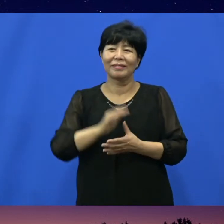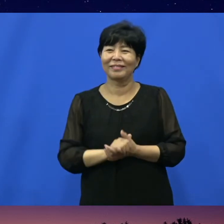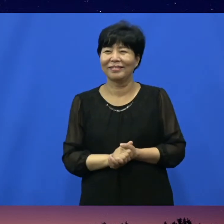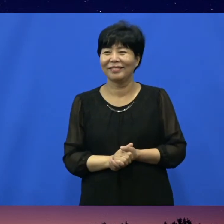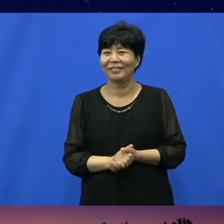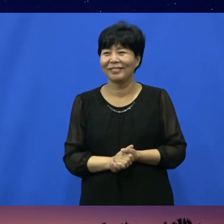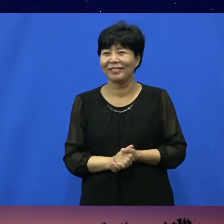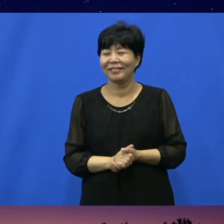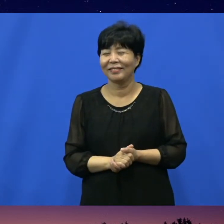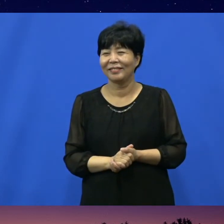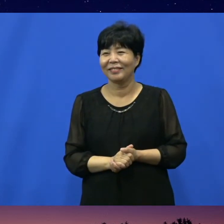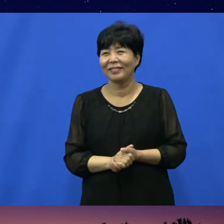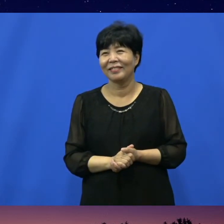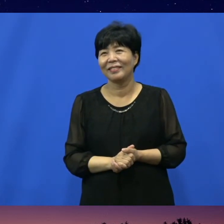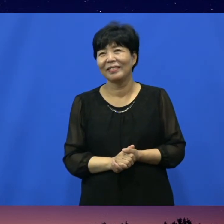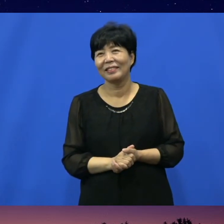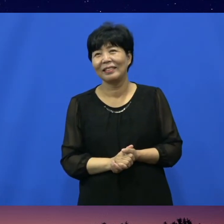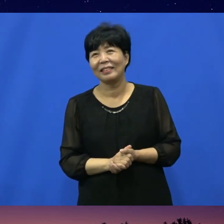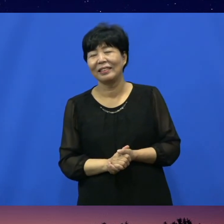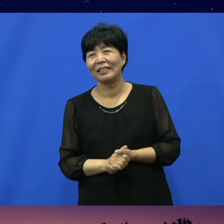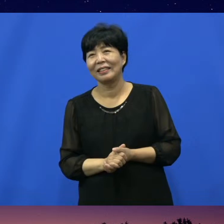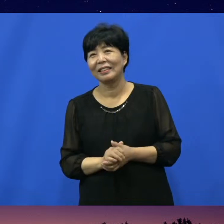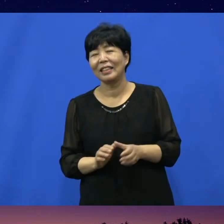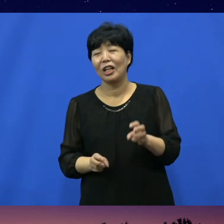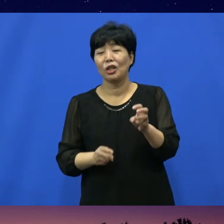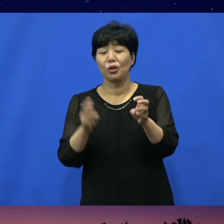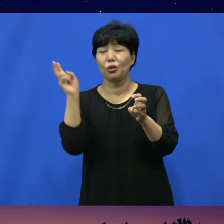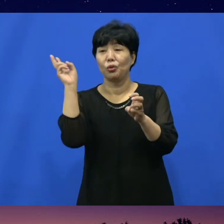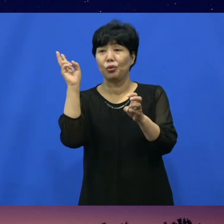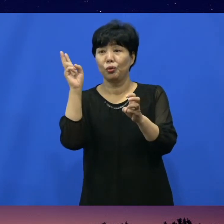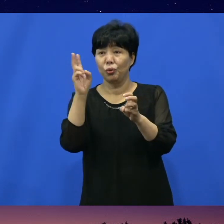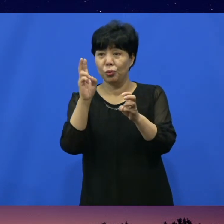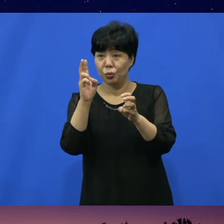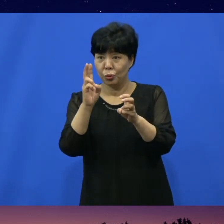근데 가룟유다는 감정과 금방 나왔어요.